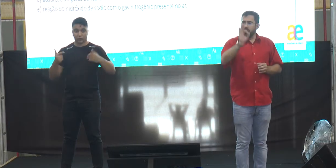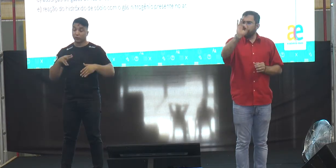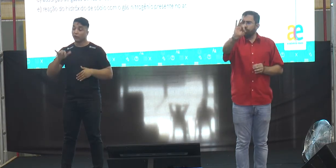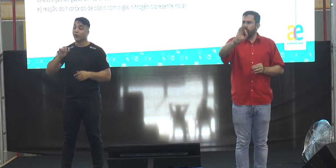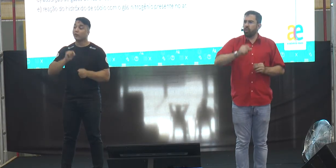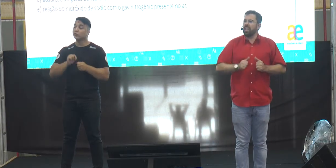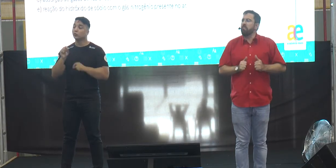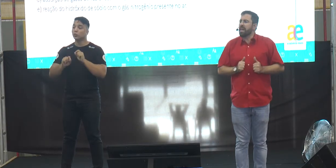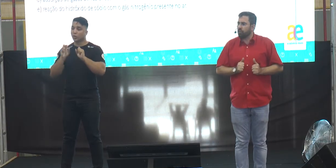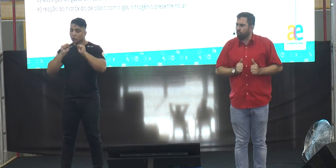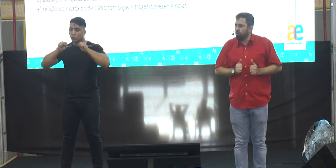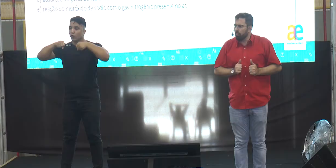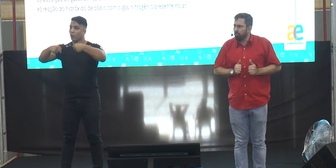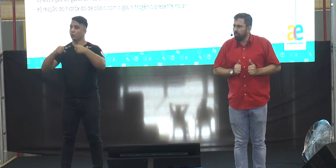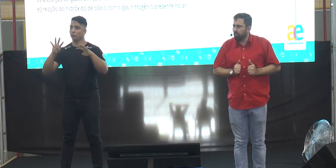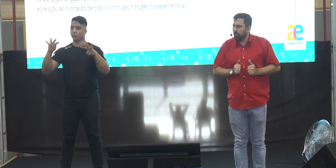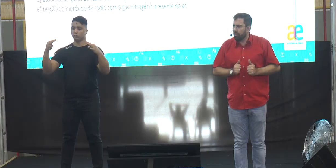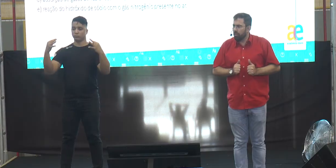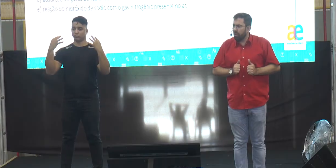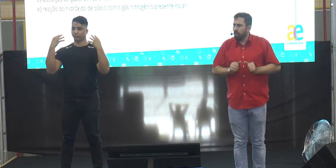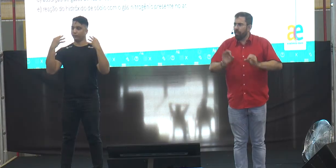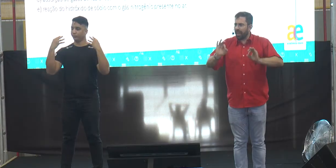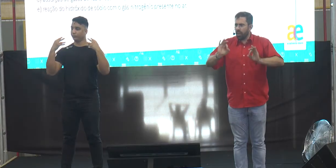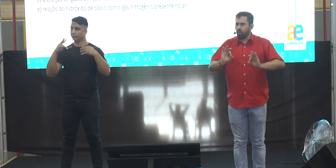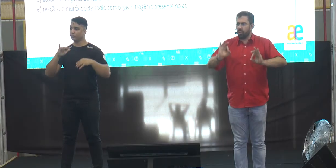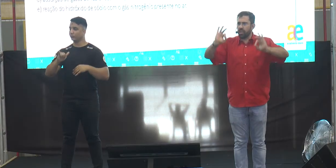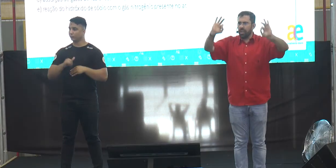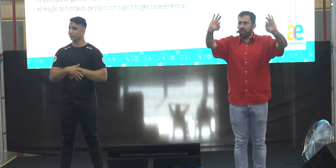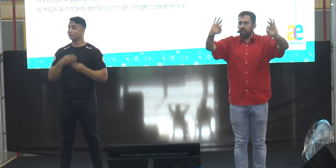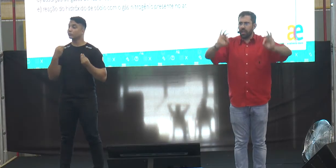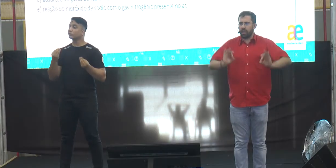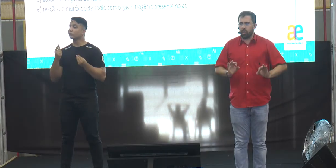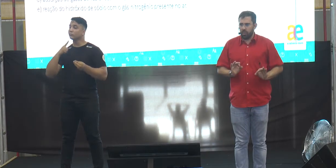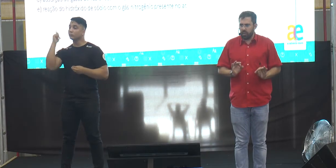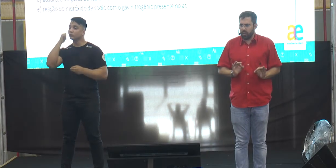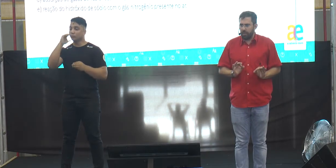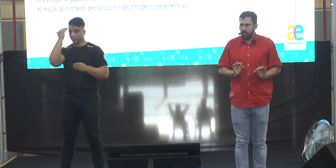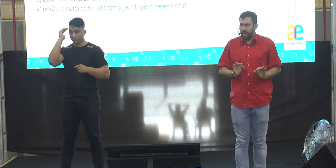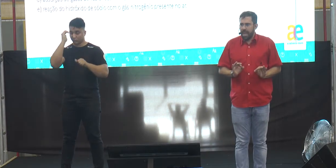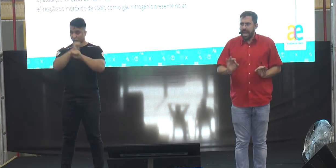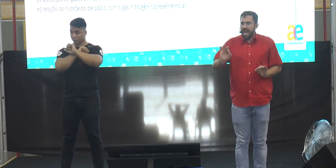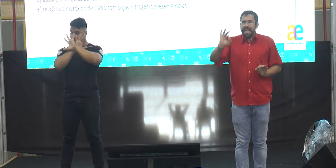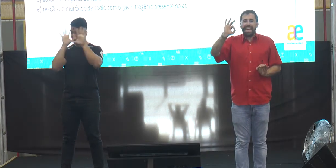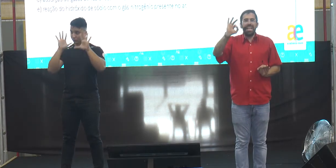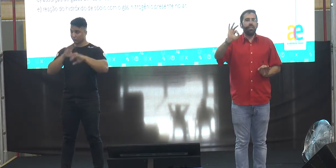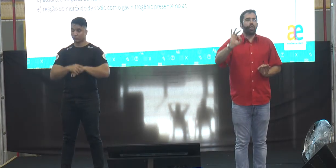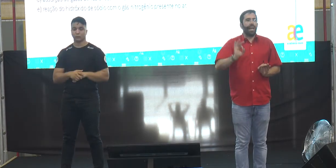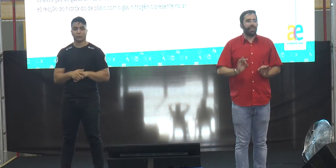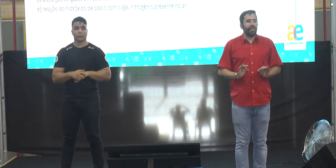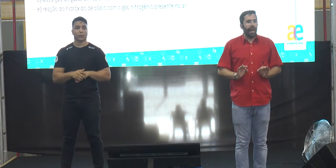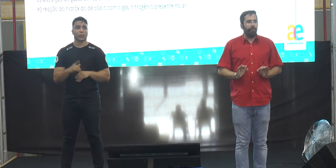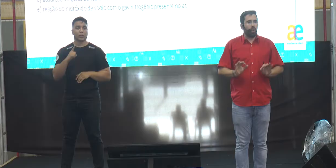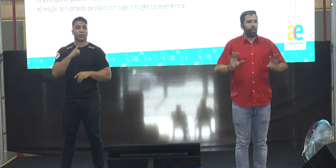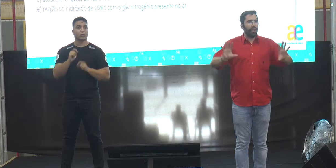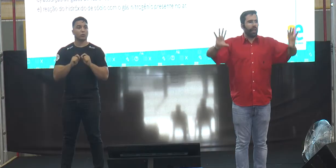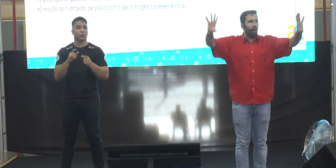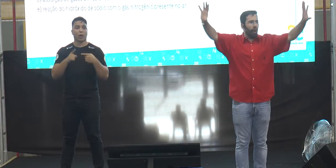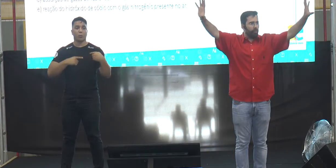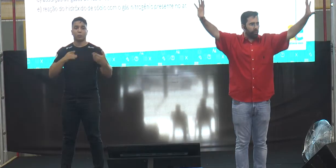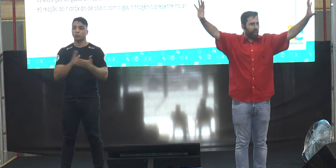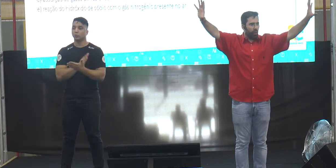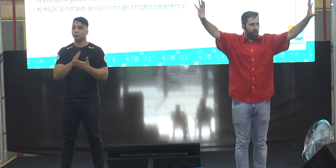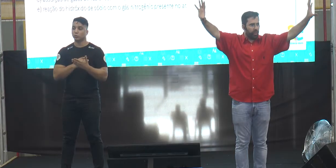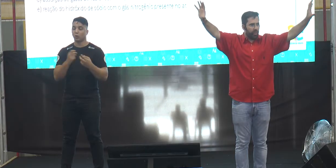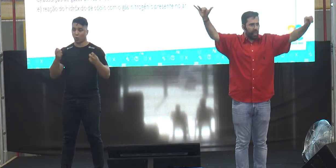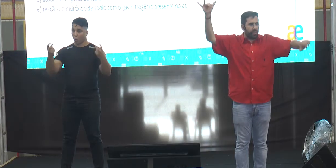vamos fazer um esforço imenso para que a gente consiga entender as questões. Quem está sem a apostila,